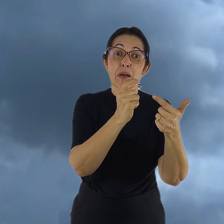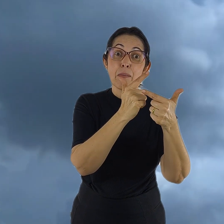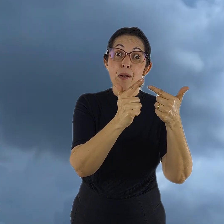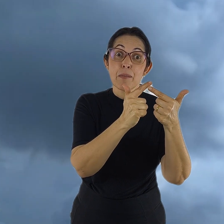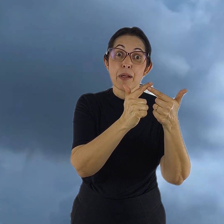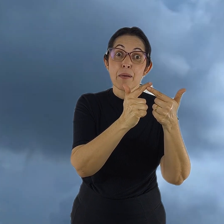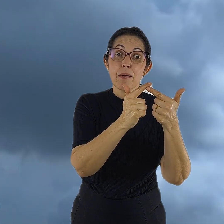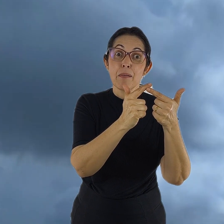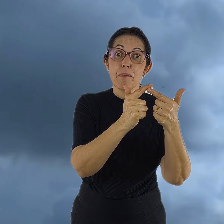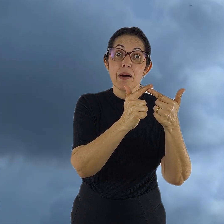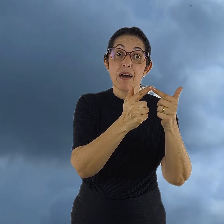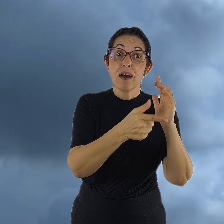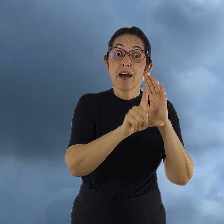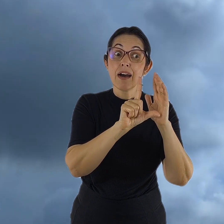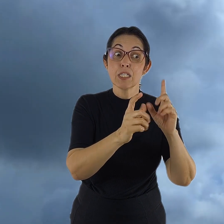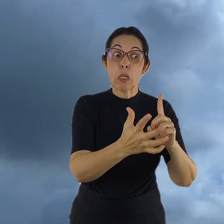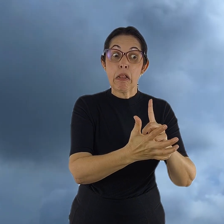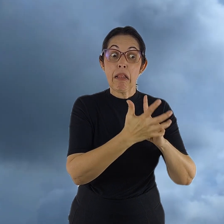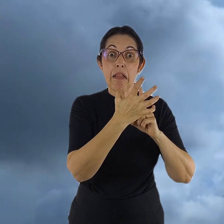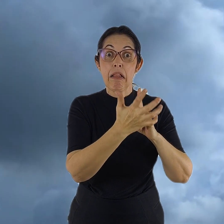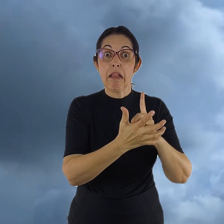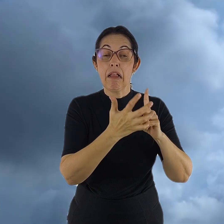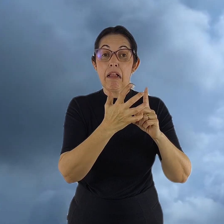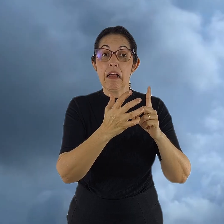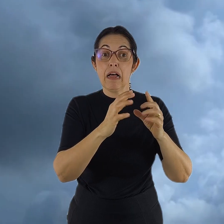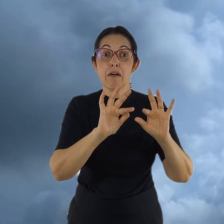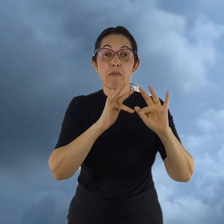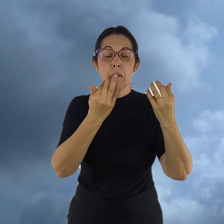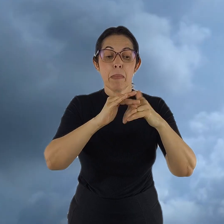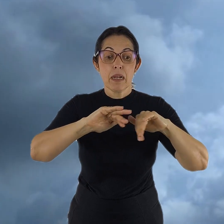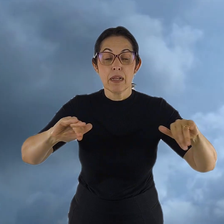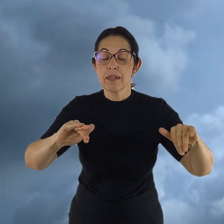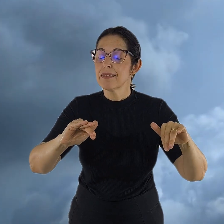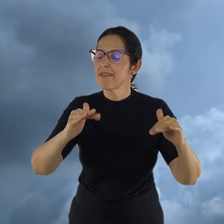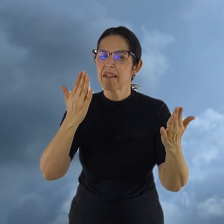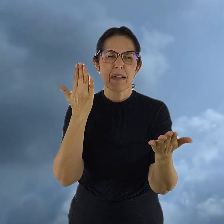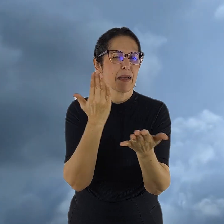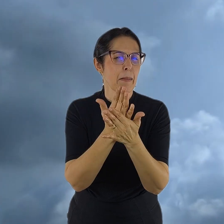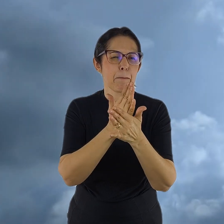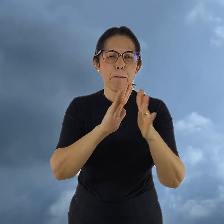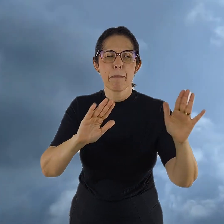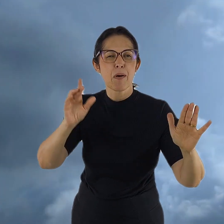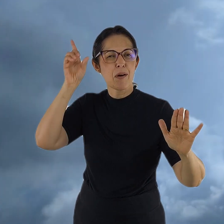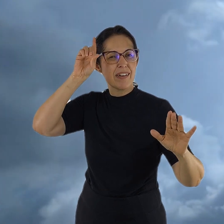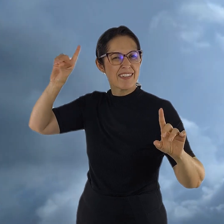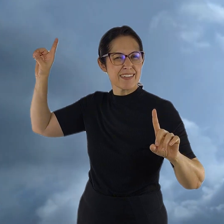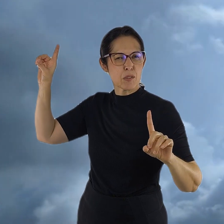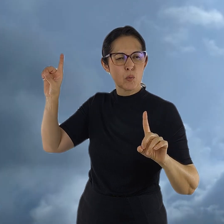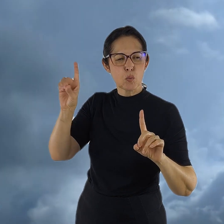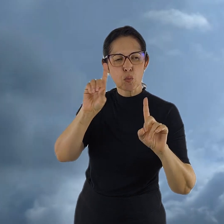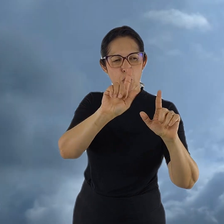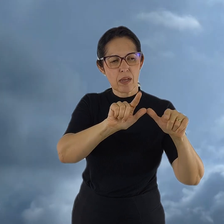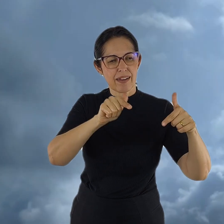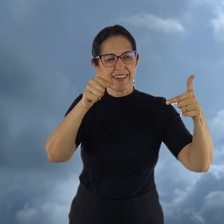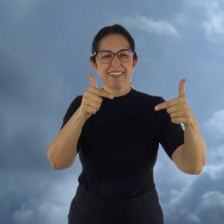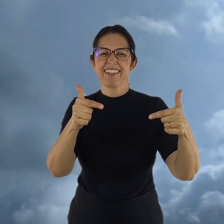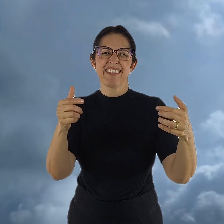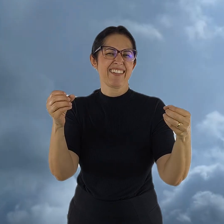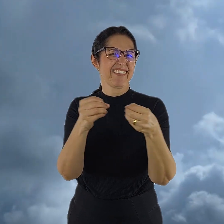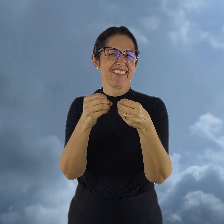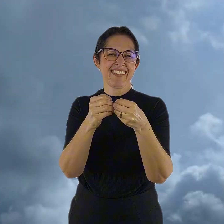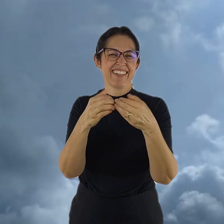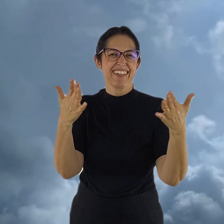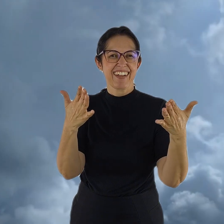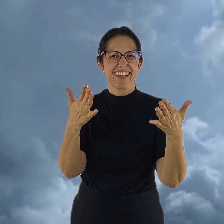Problemas pequenos que iam crescer e engolir famílias, engolir servos, não vão mais fazer isso. Porque hoje aqui o Senhor